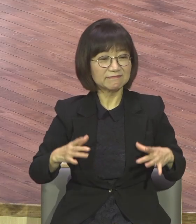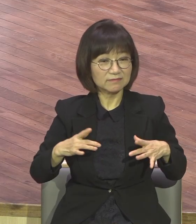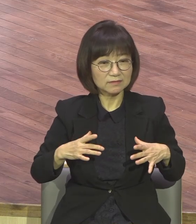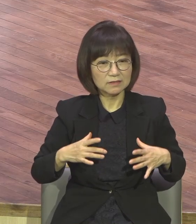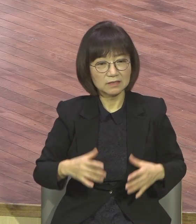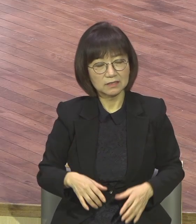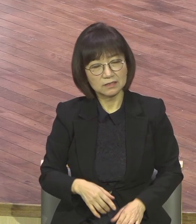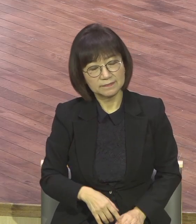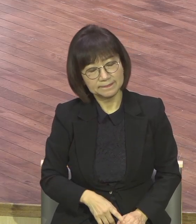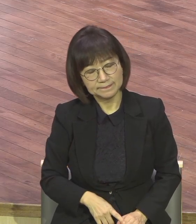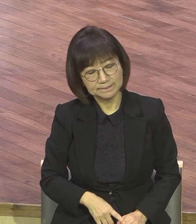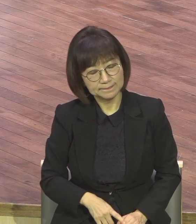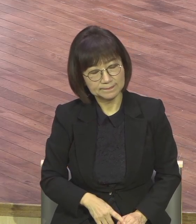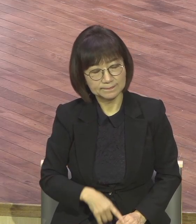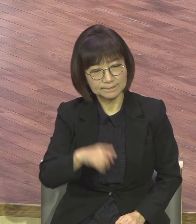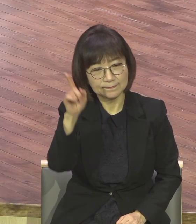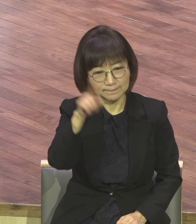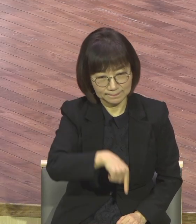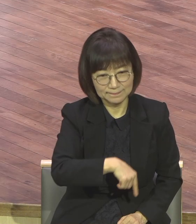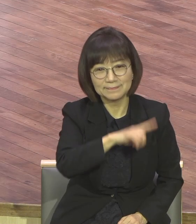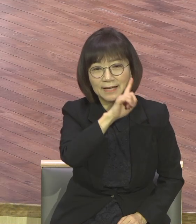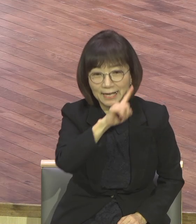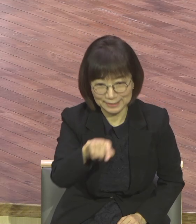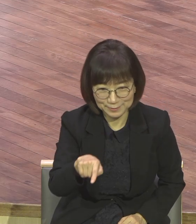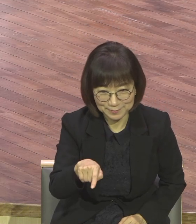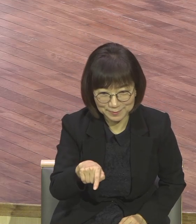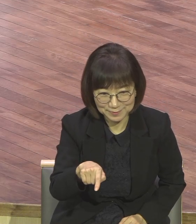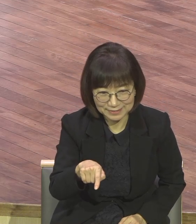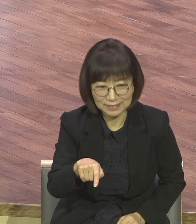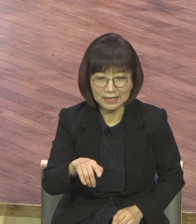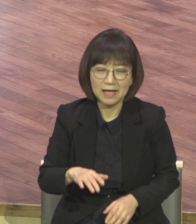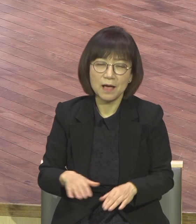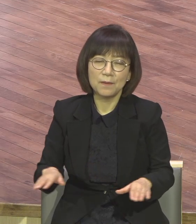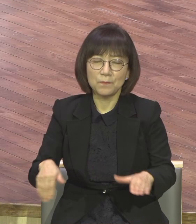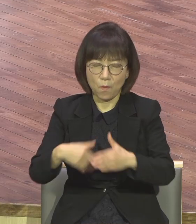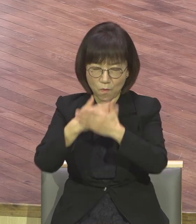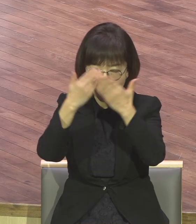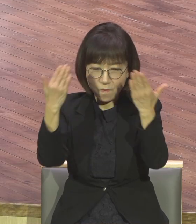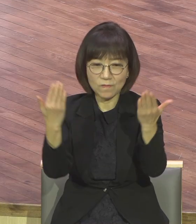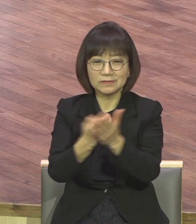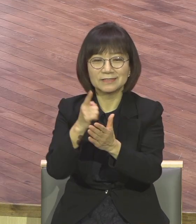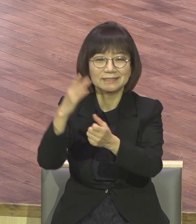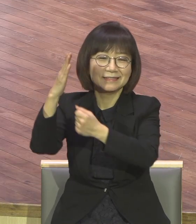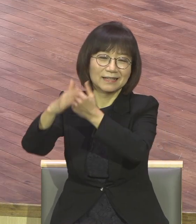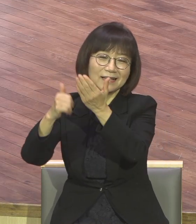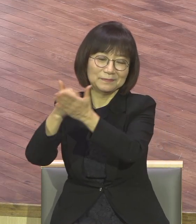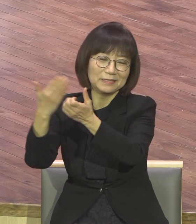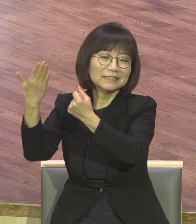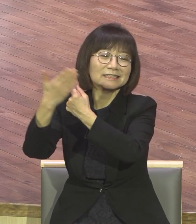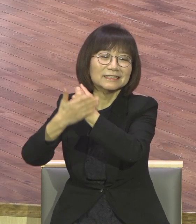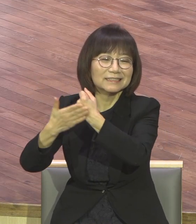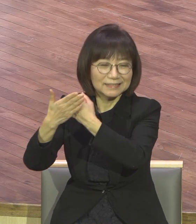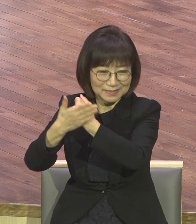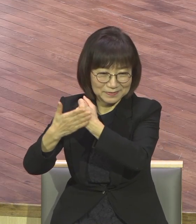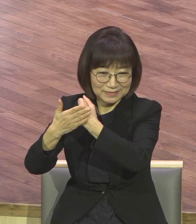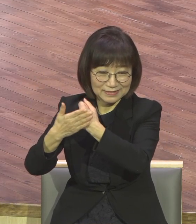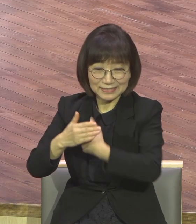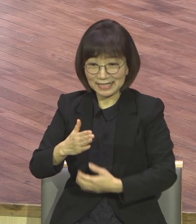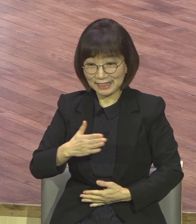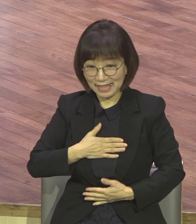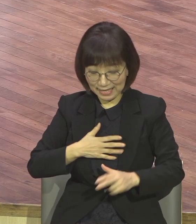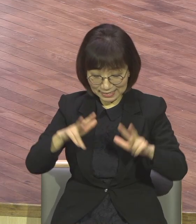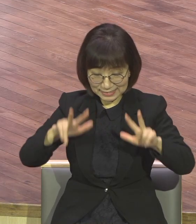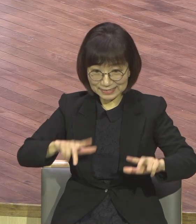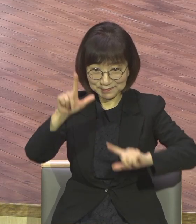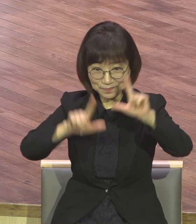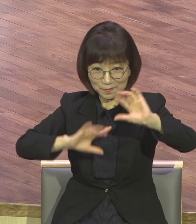그거 다 틀린 거예요. 그것도 다 하나님 은혜예요. 그래서 하나님이 하셨습니다. 나의 나된 것은